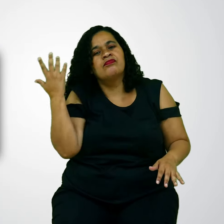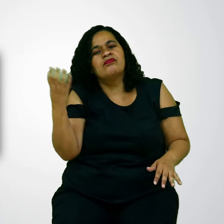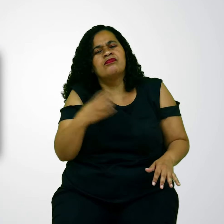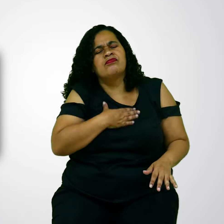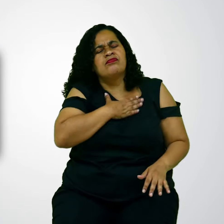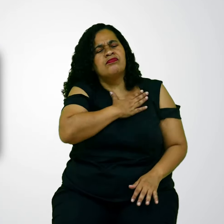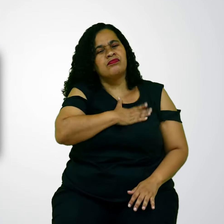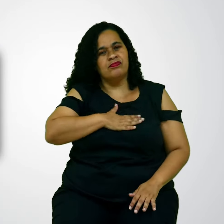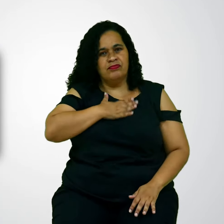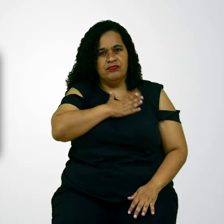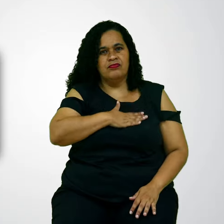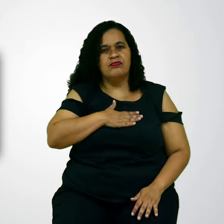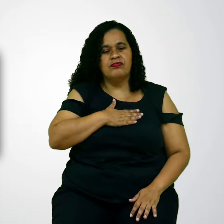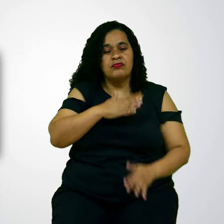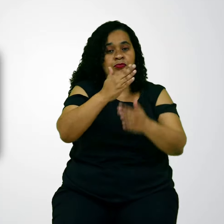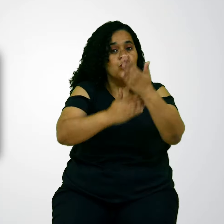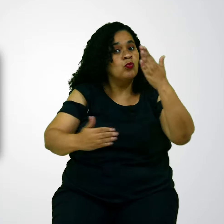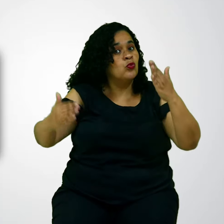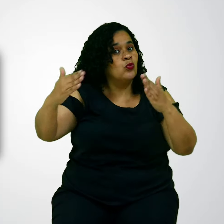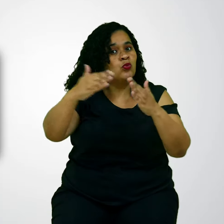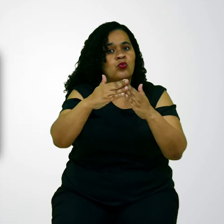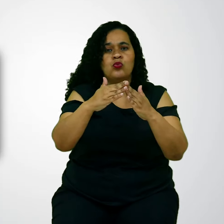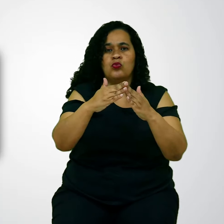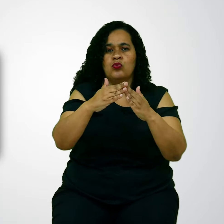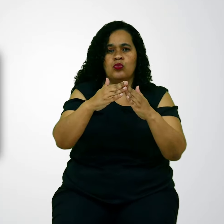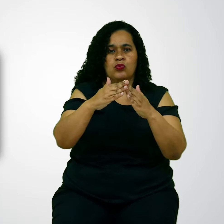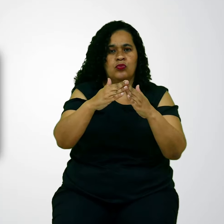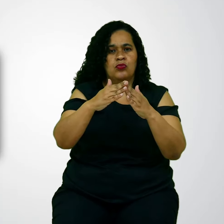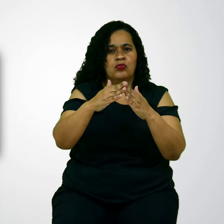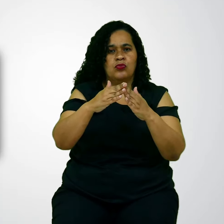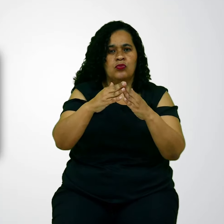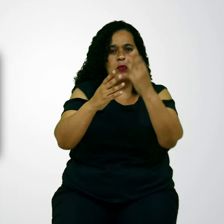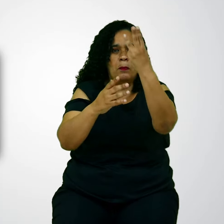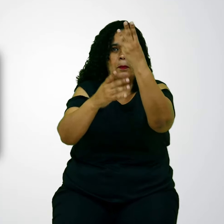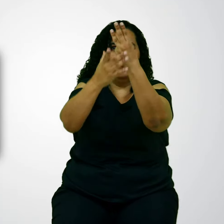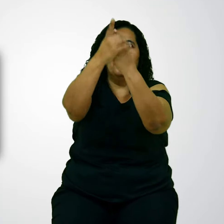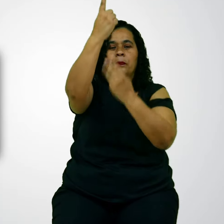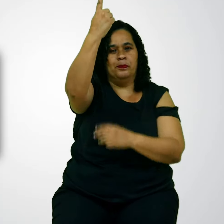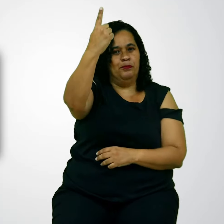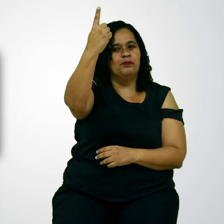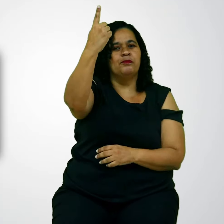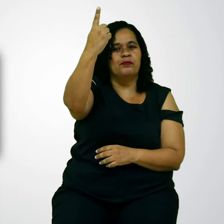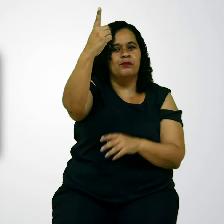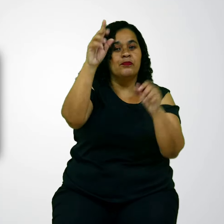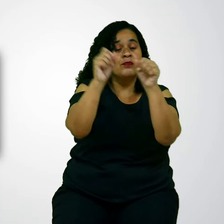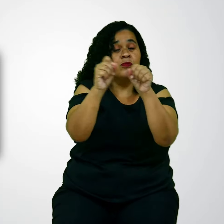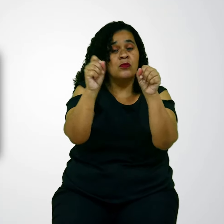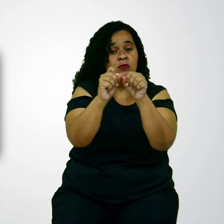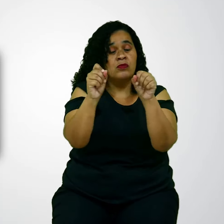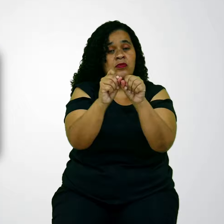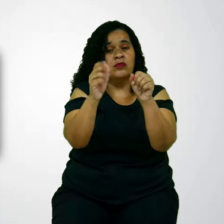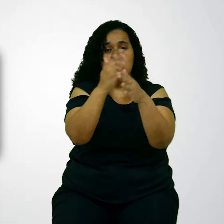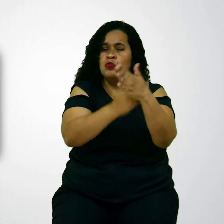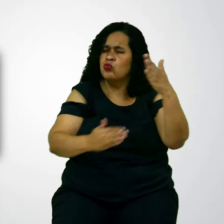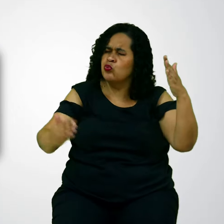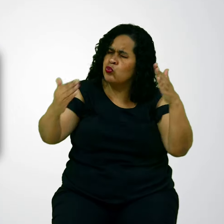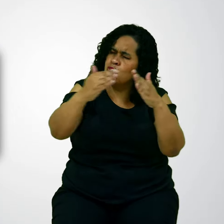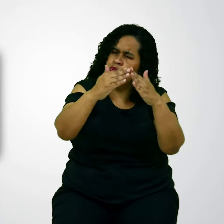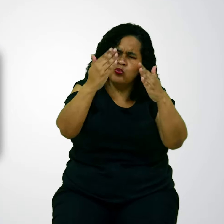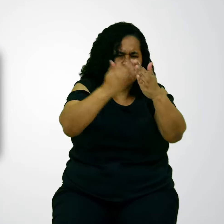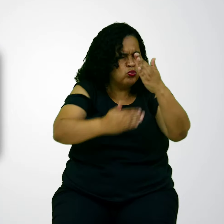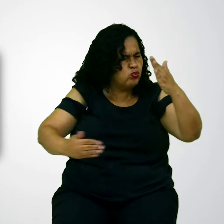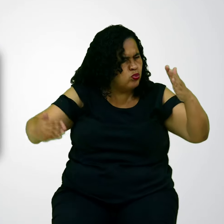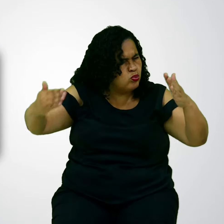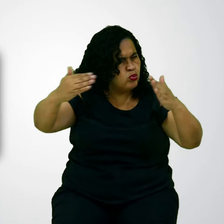Tudo é para eles. Tudo é para eles. Paulo vai dizer que é tudo, a nossa